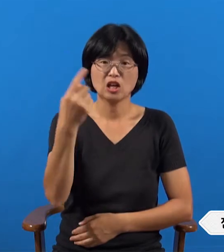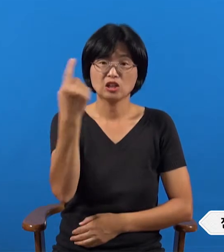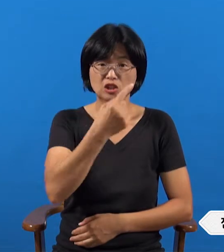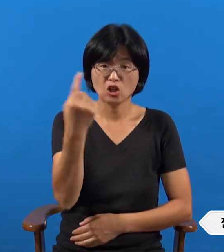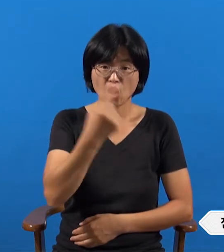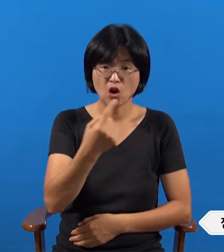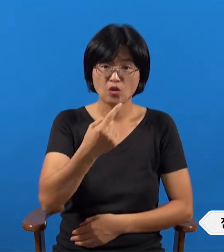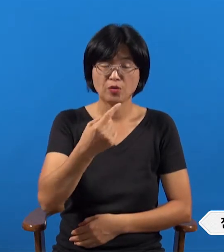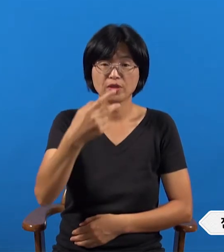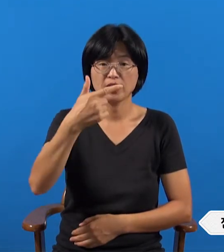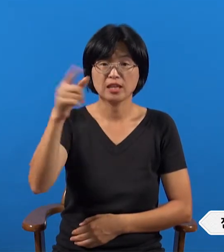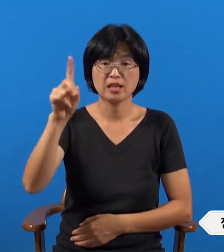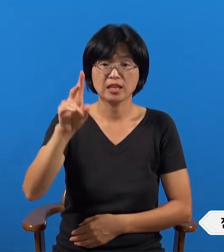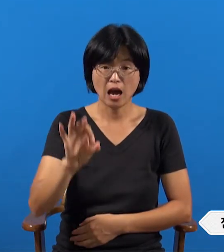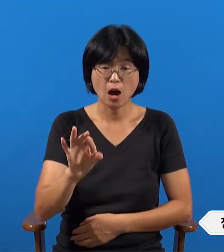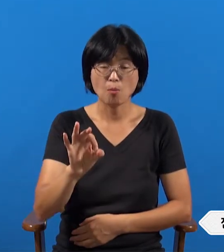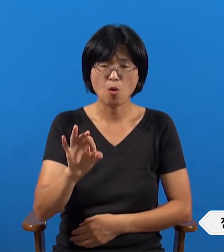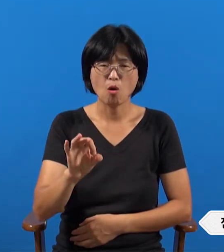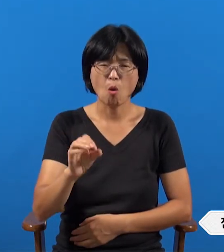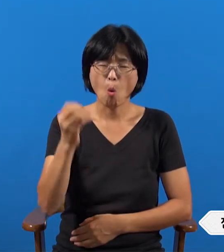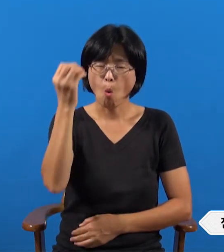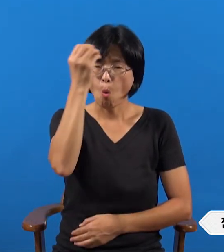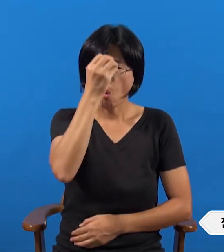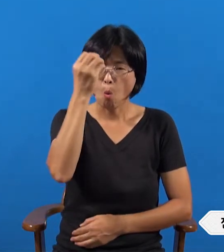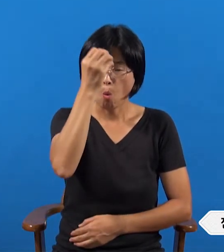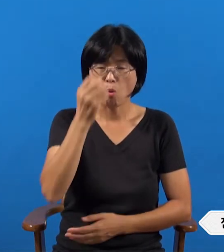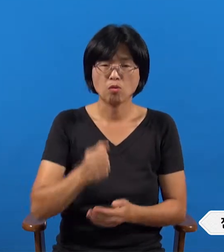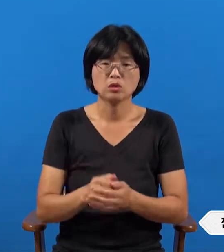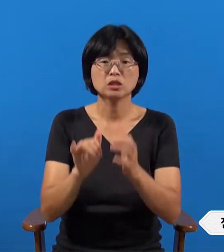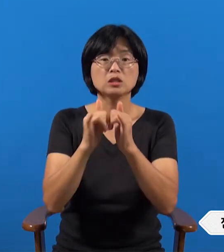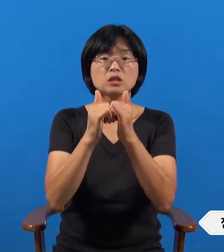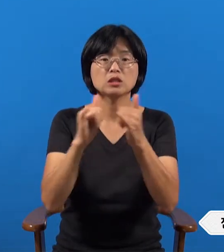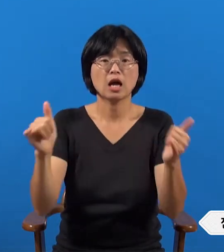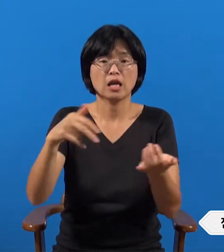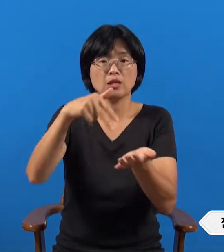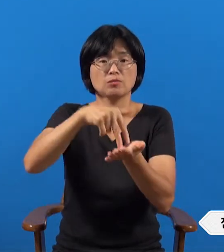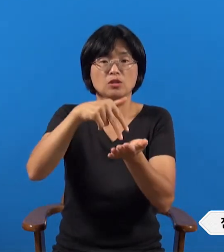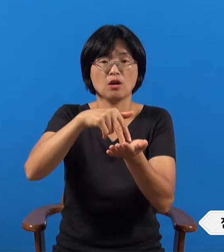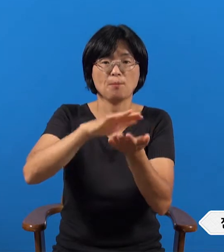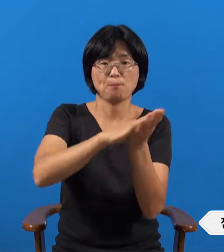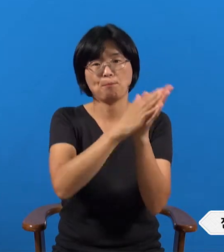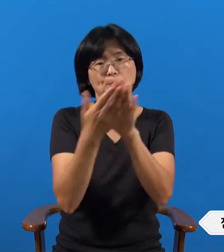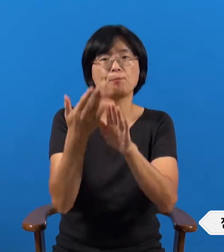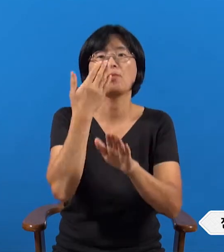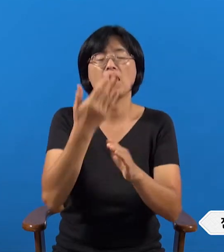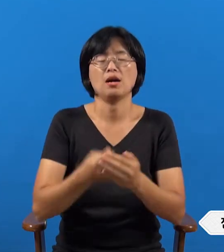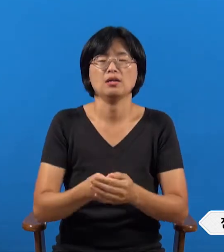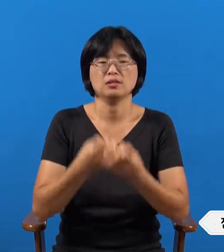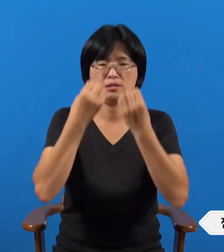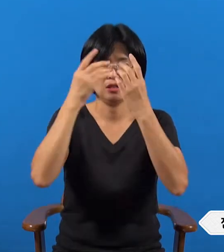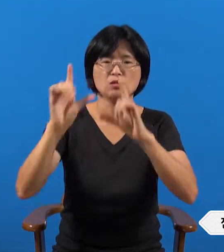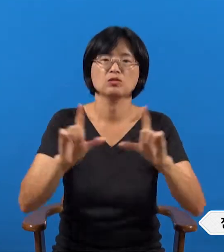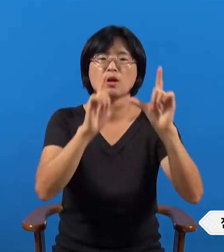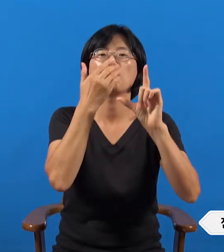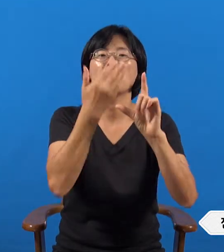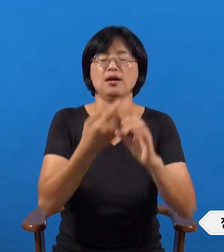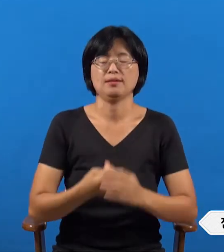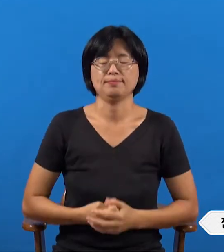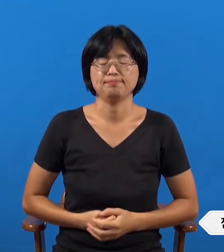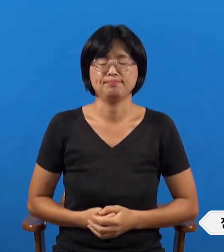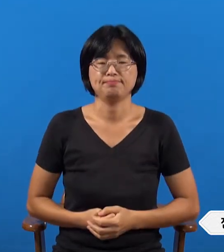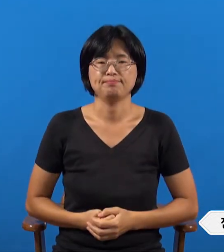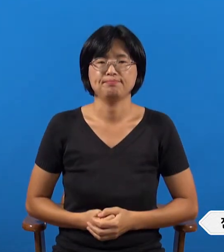당시에 천냥은 사람의 신분을 변화시키는 돈입니다. 그 당시 천냥이면 새로운 삶을